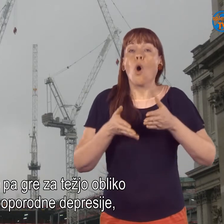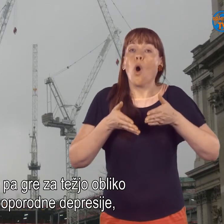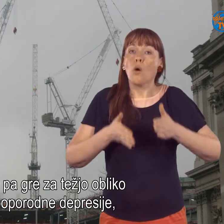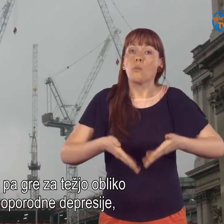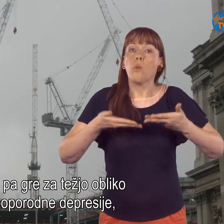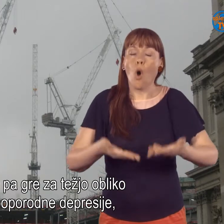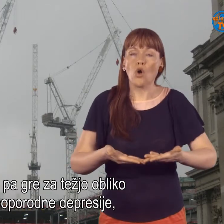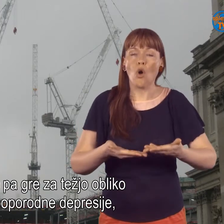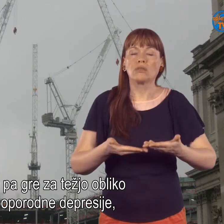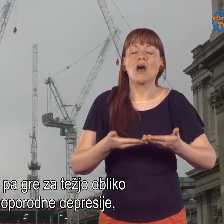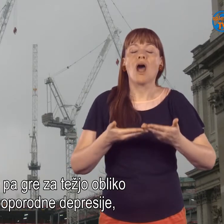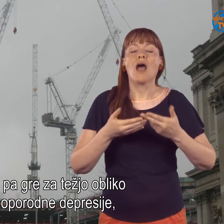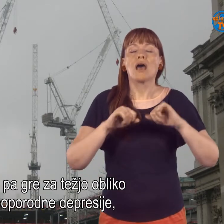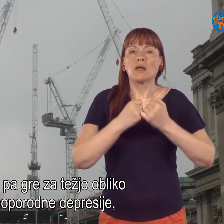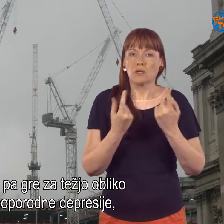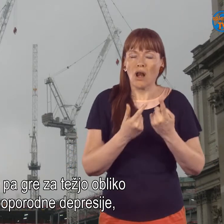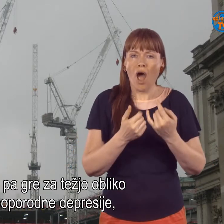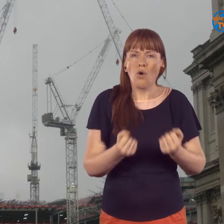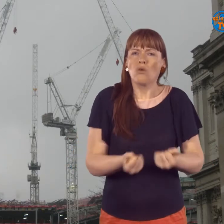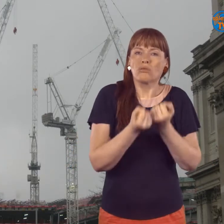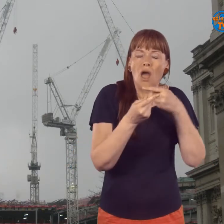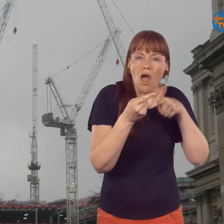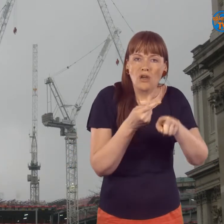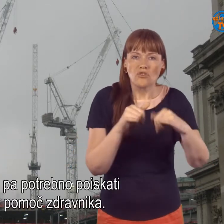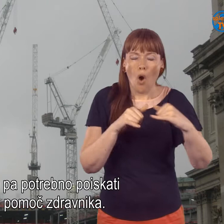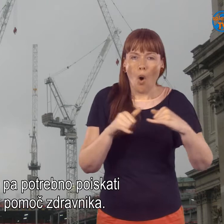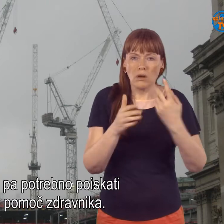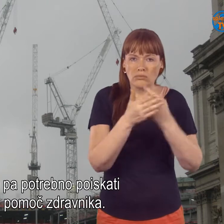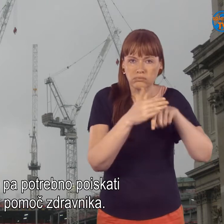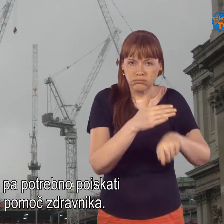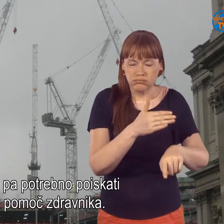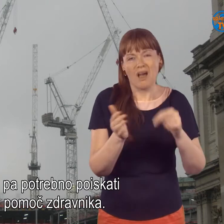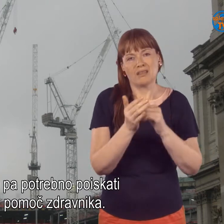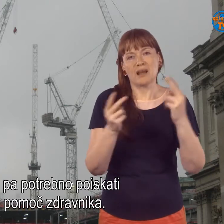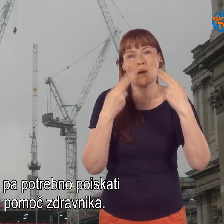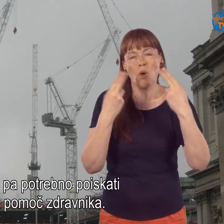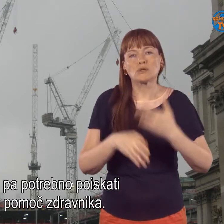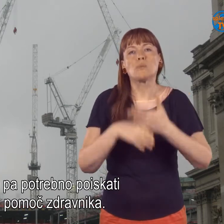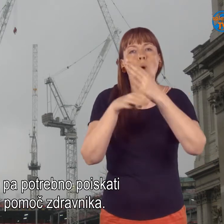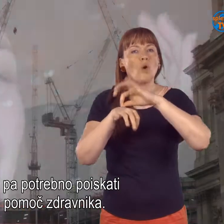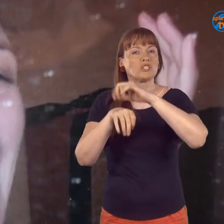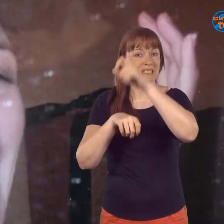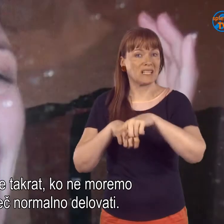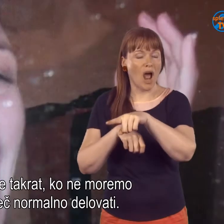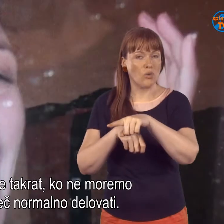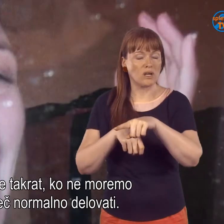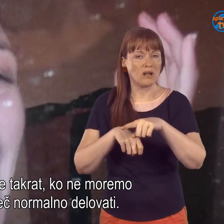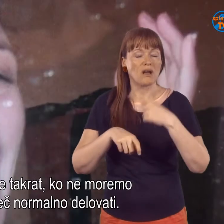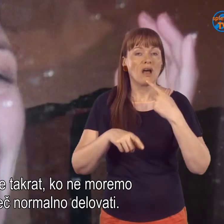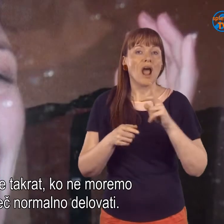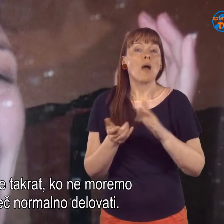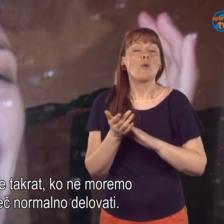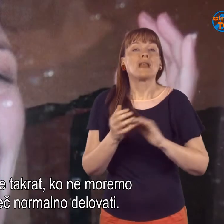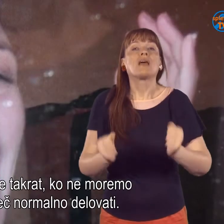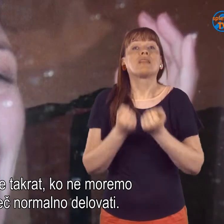poporodna depresija v težjo obliko, je pa potrebno poiskati pomoč zdravnika. Kdaj gre za težjo